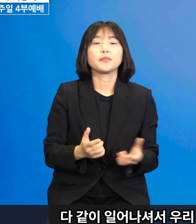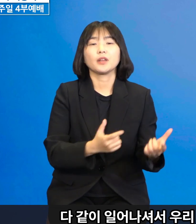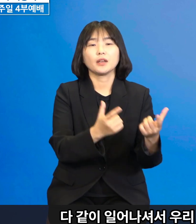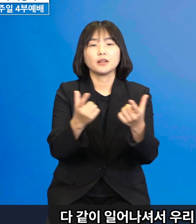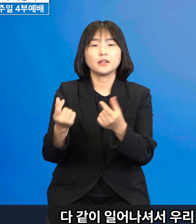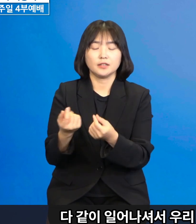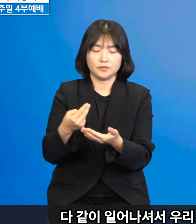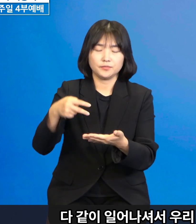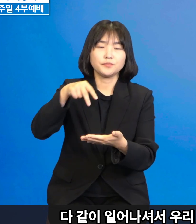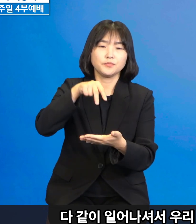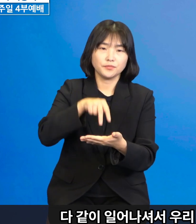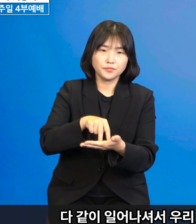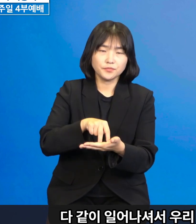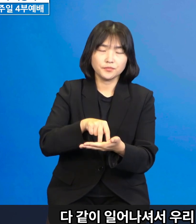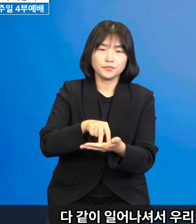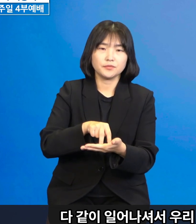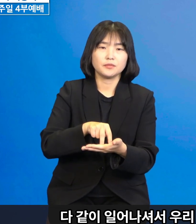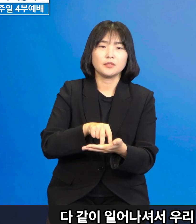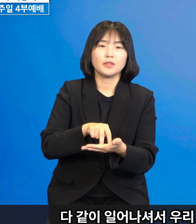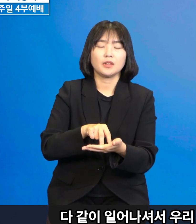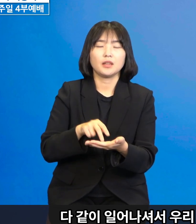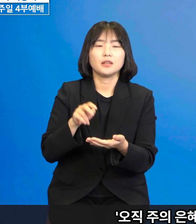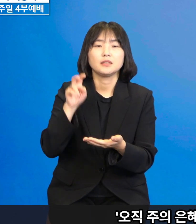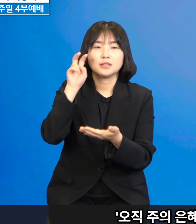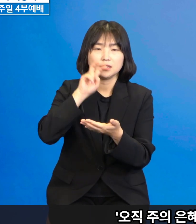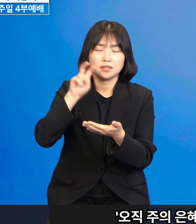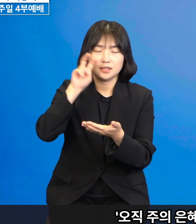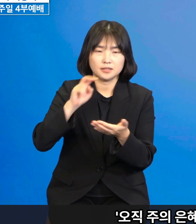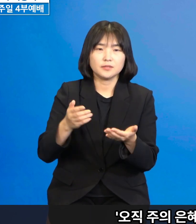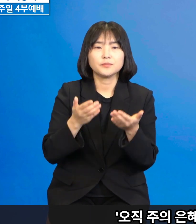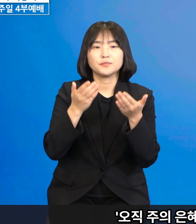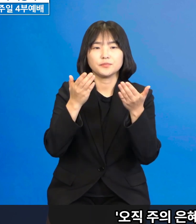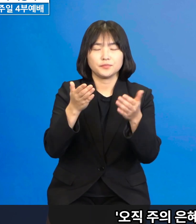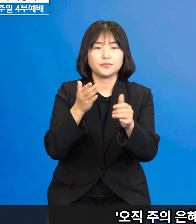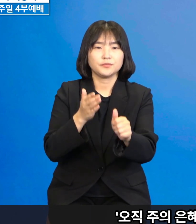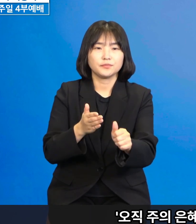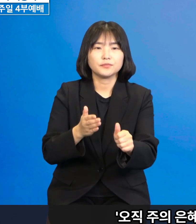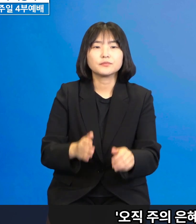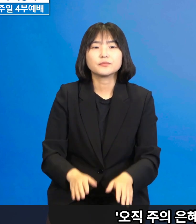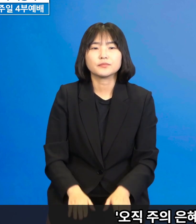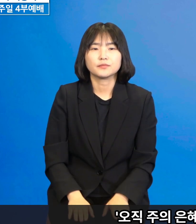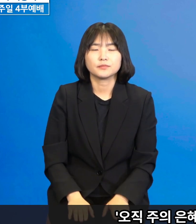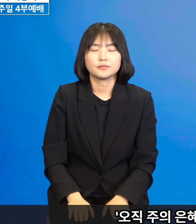같이 일어나셔서 우리 봉헌 준비하신 예물 드리면서 오직 주의 은혜로 찬양하겠습니다.